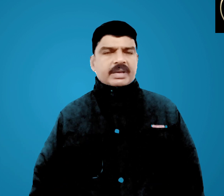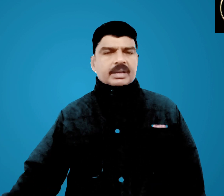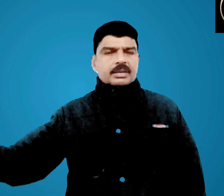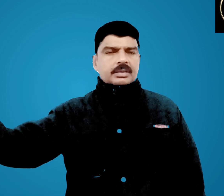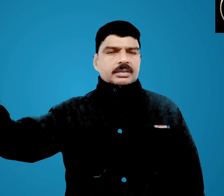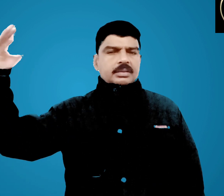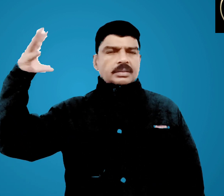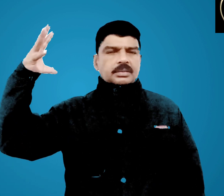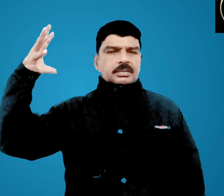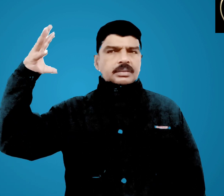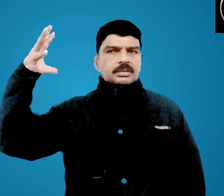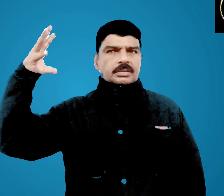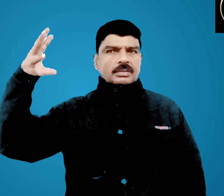दोपहर